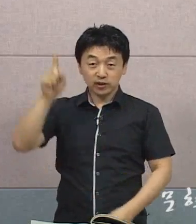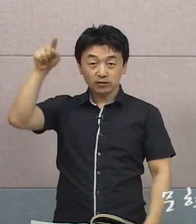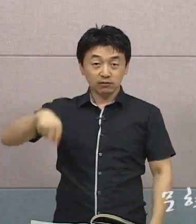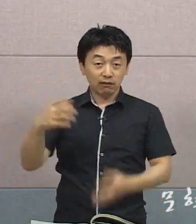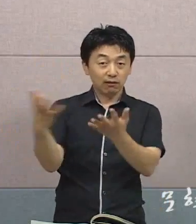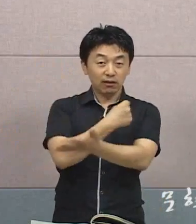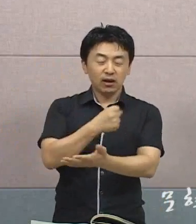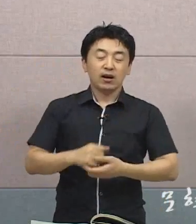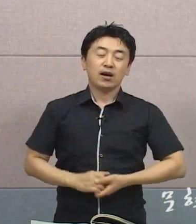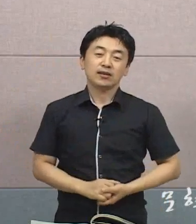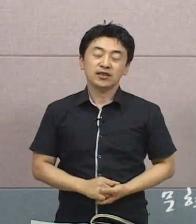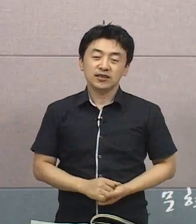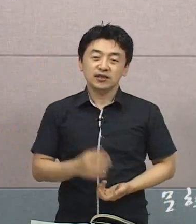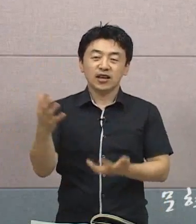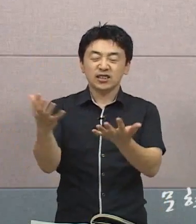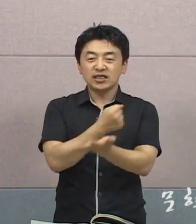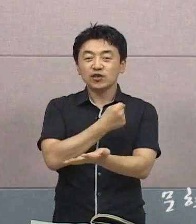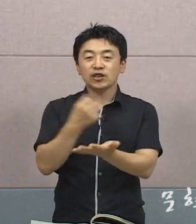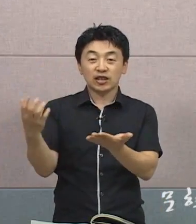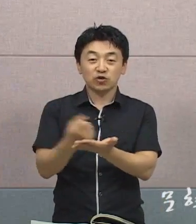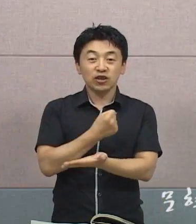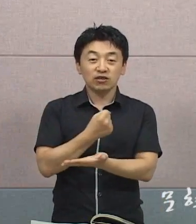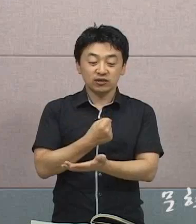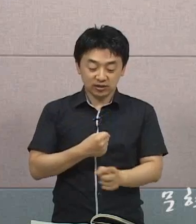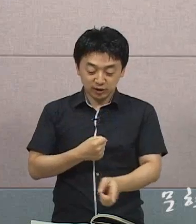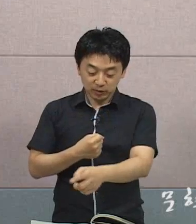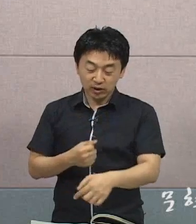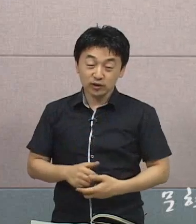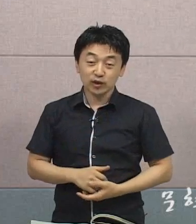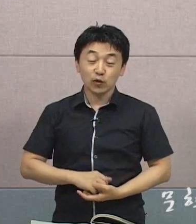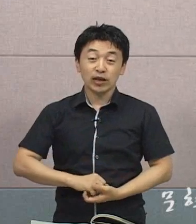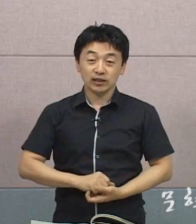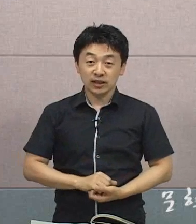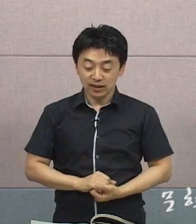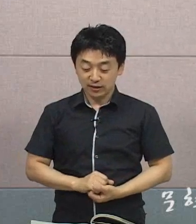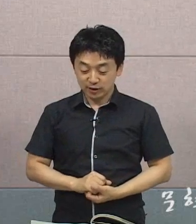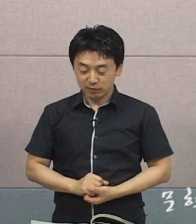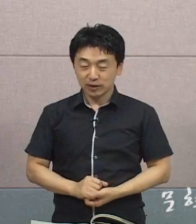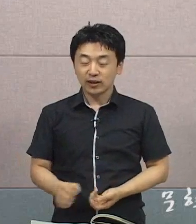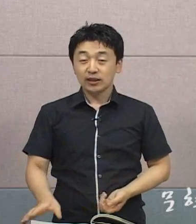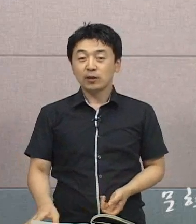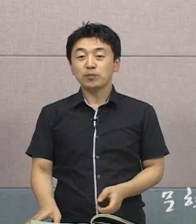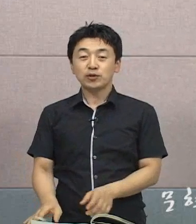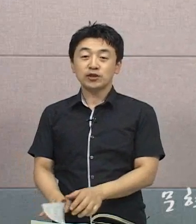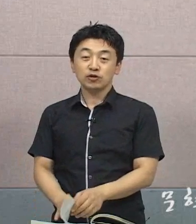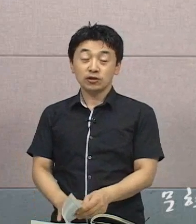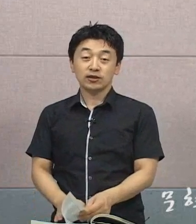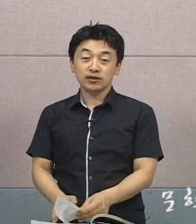단어는 사실은 이 단어가 되게 중요한 거라서 지금 여러 가지로 나온 게 아닌가 싶습니다. 다 별표 치시고요.